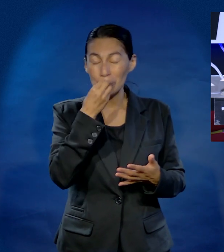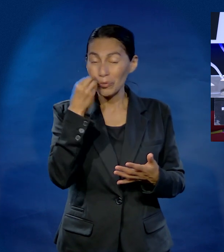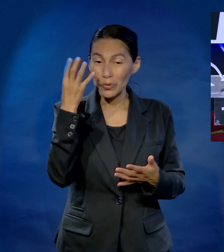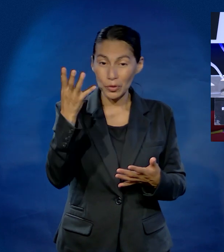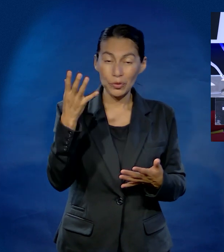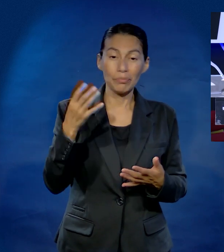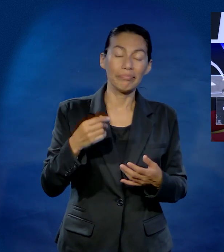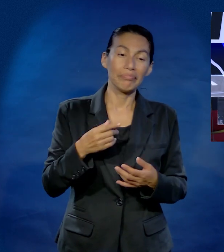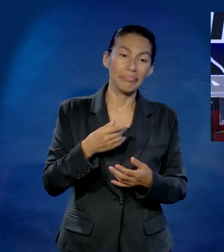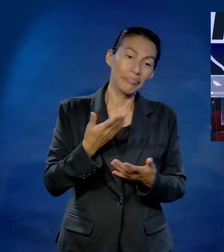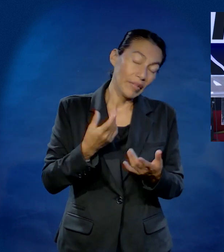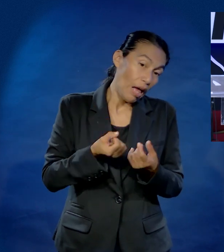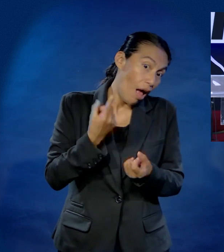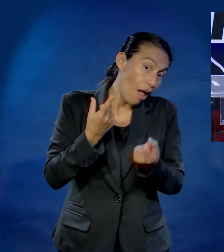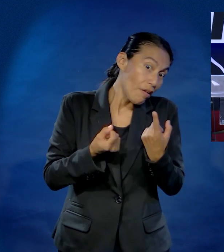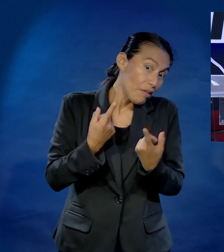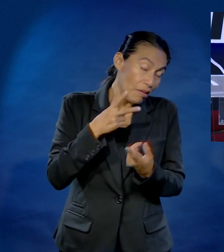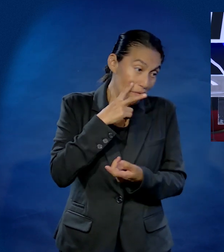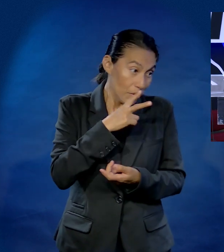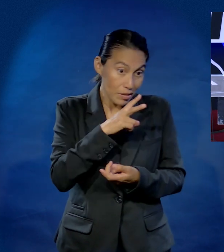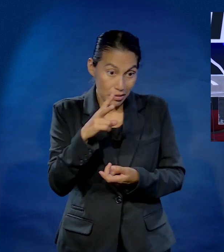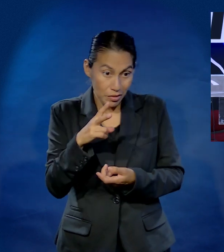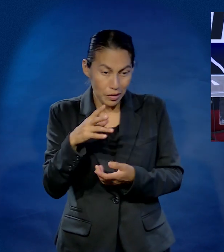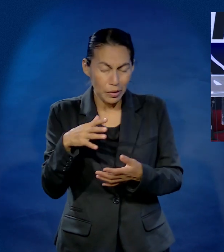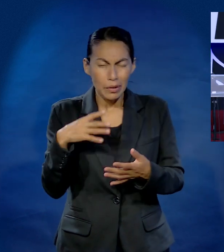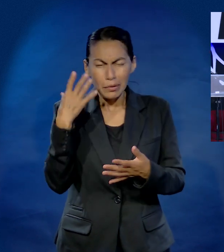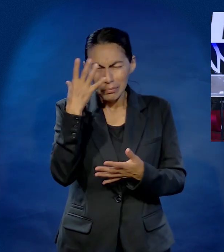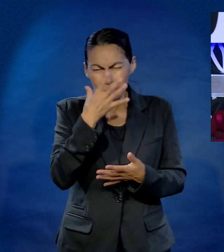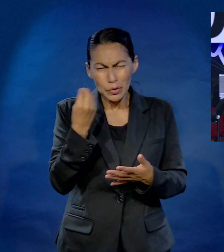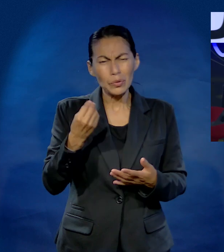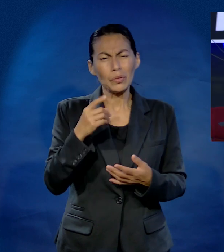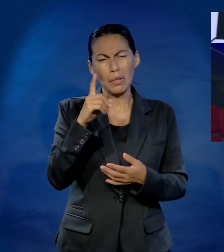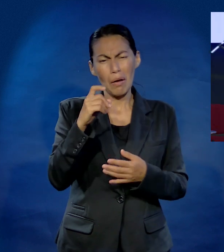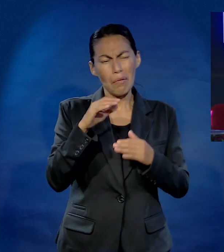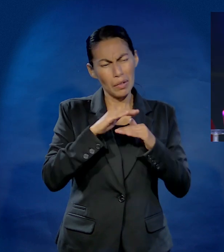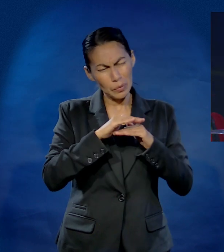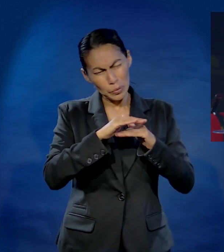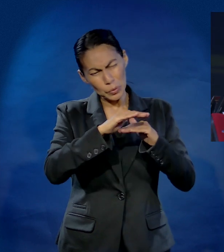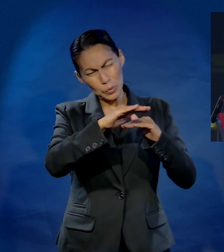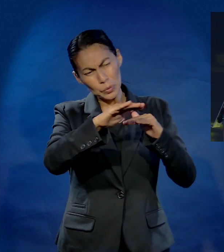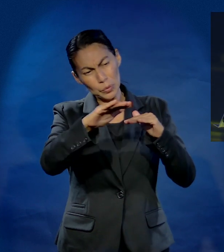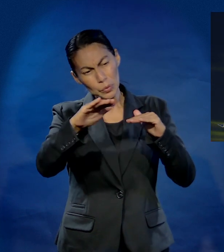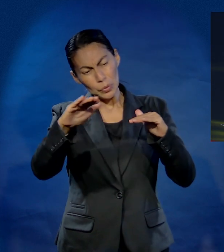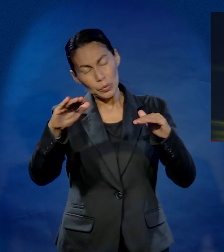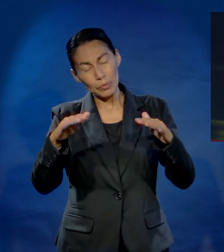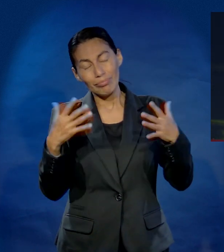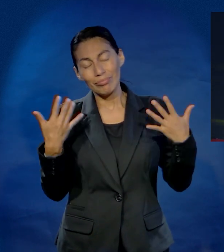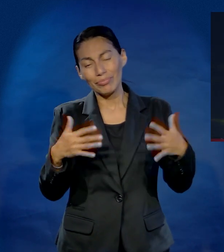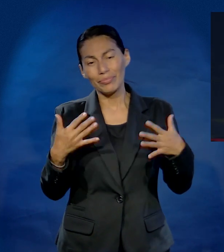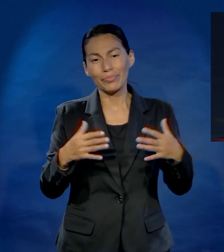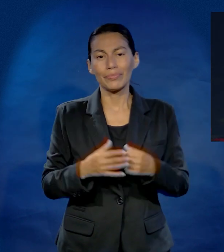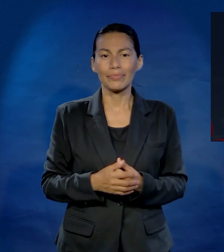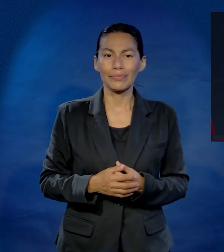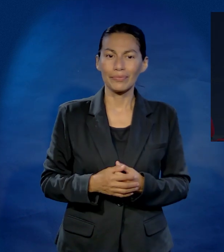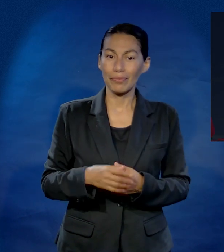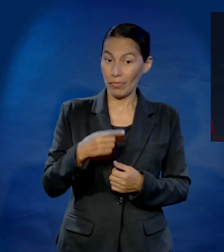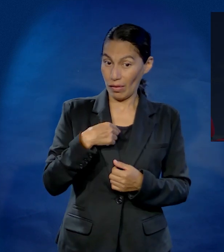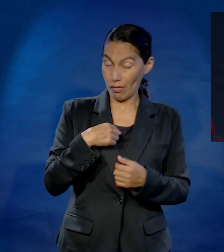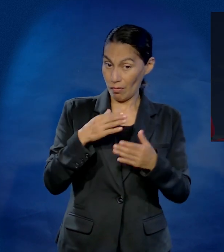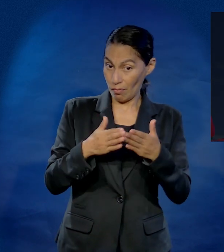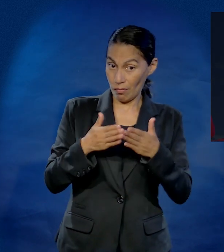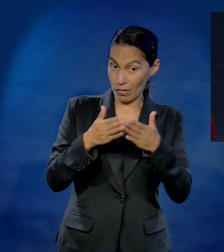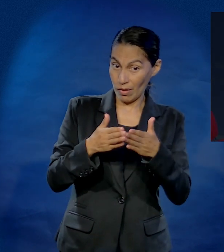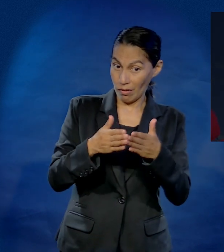arco, un lugar muy bonito, quien ha paseado por ahí sabe que es, pues es bonito, es agua. Le voy a ser honesto y les abro mi